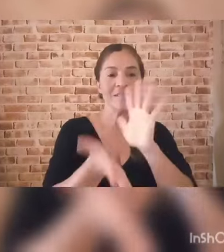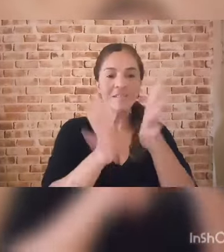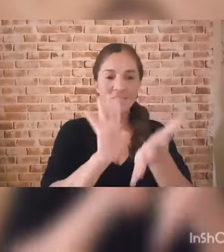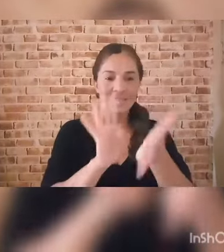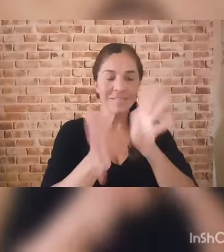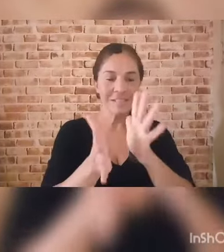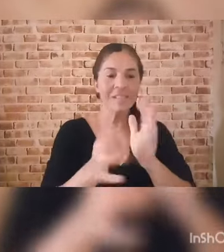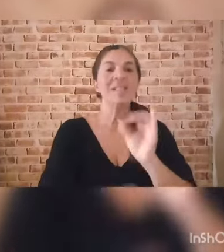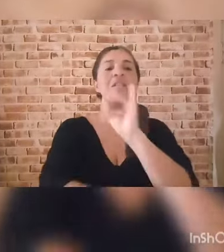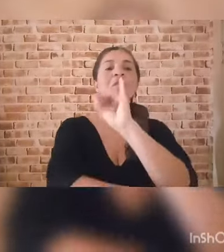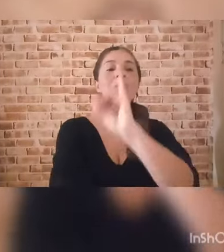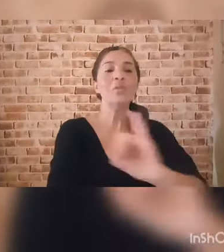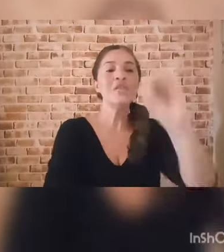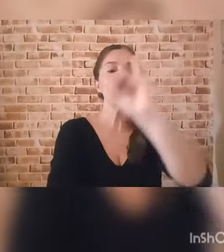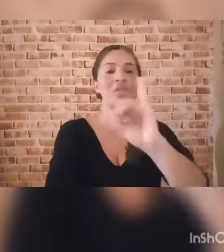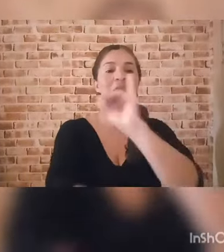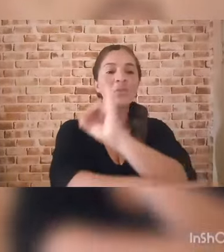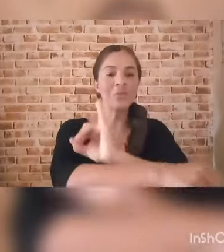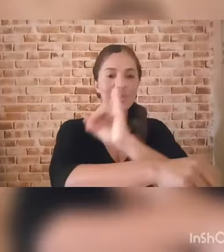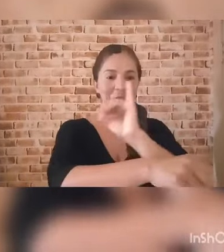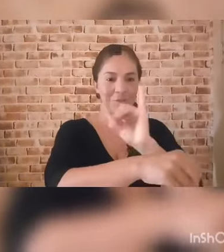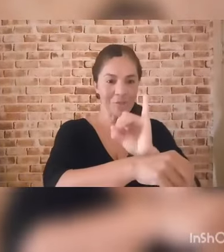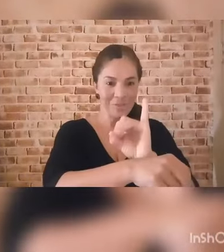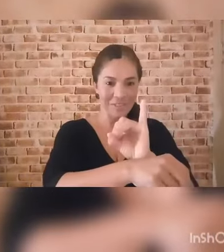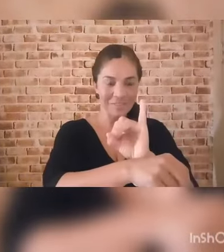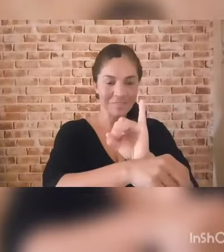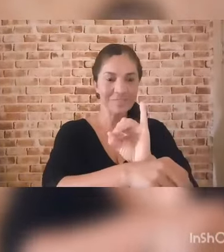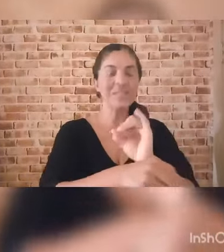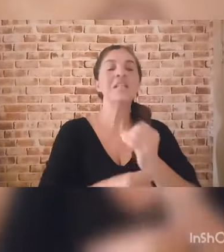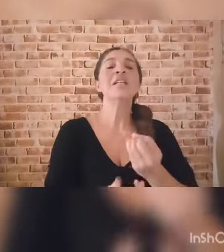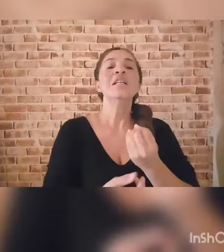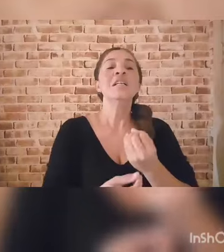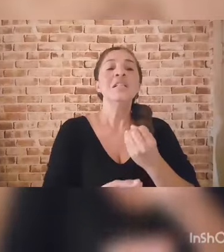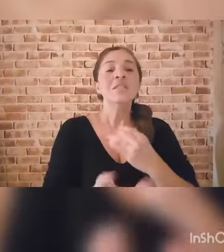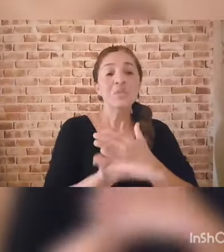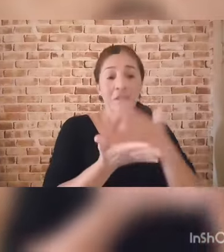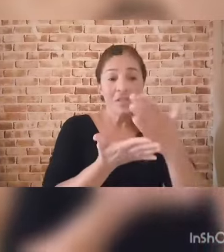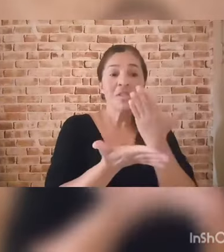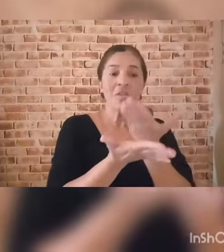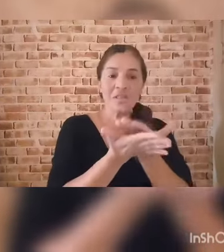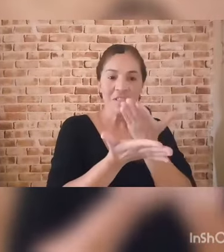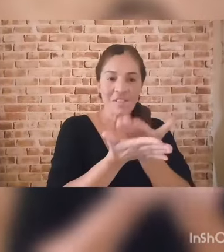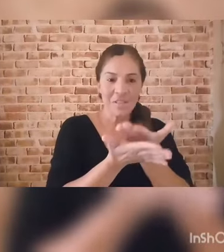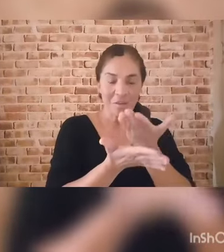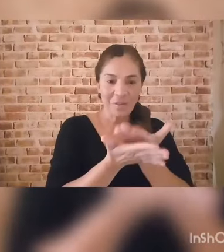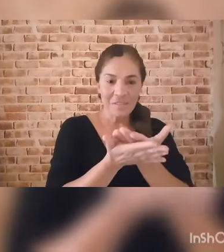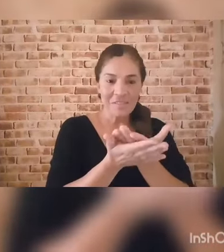no Instituto Ivoti. Durante as nossas aulas,